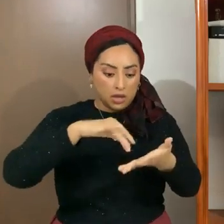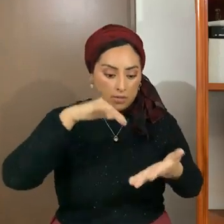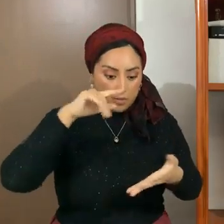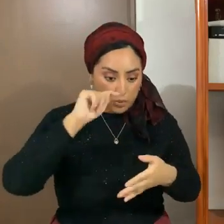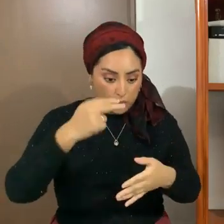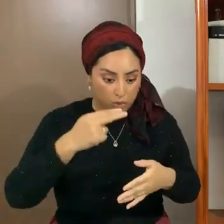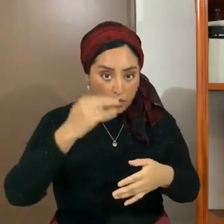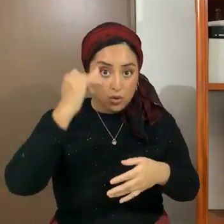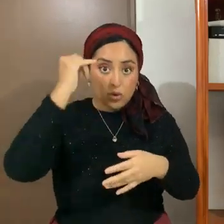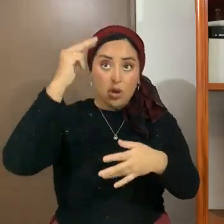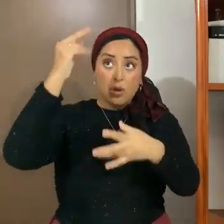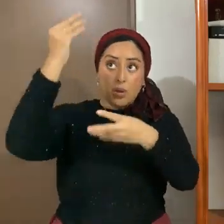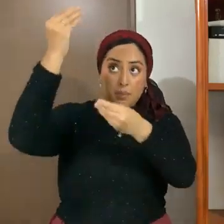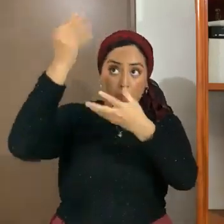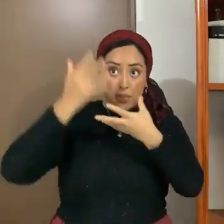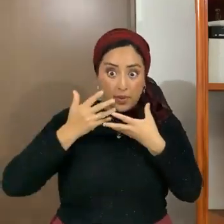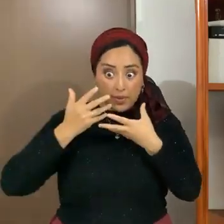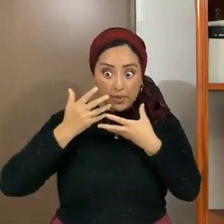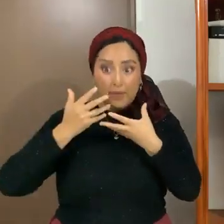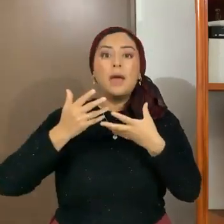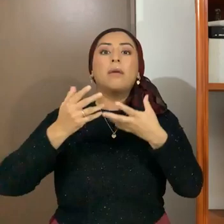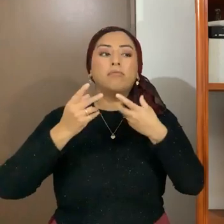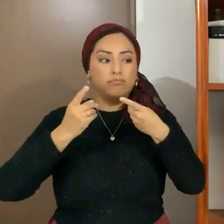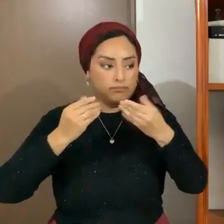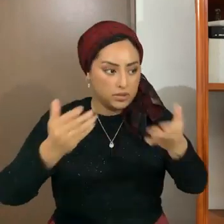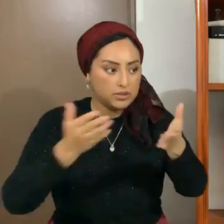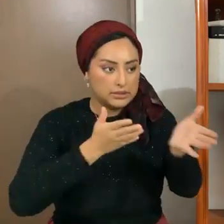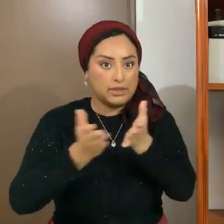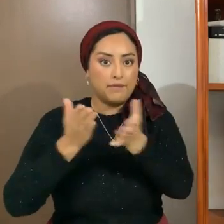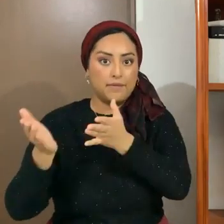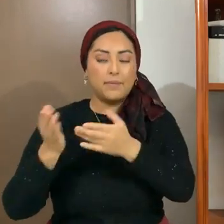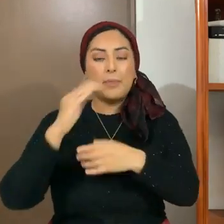Eterno nos diga en qué le podemos servir, a hacerlo.